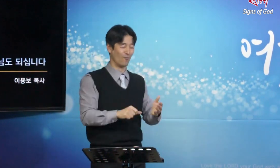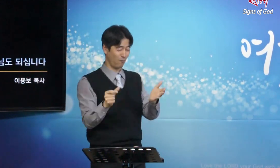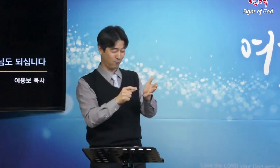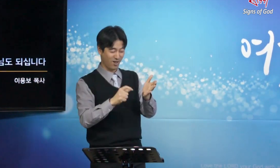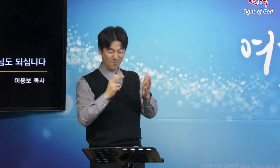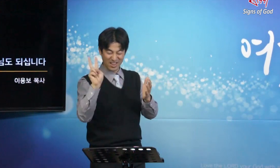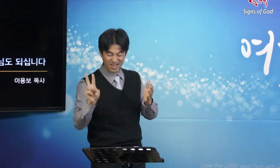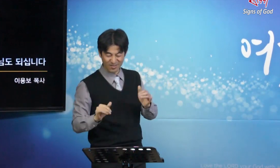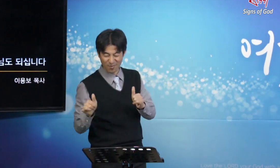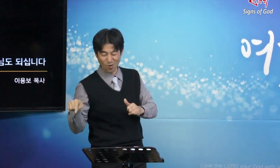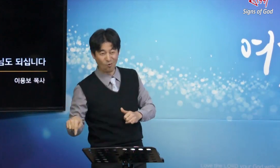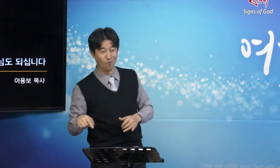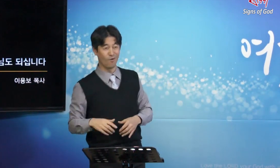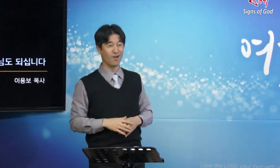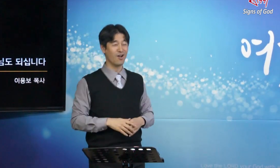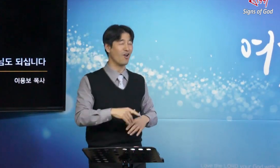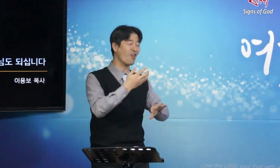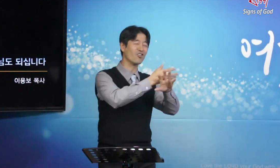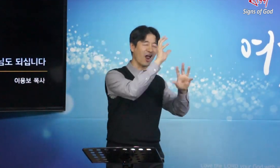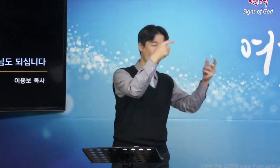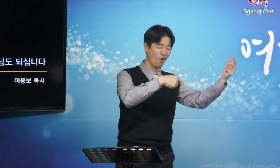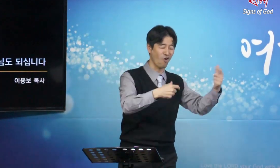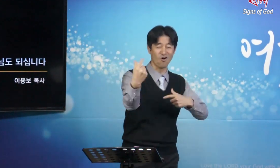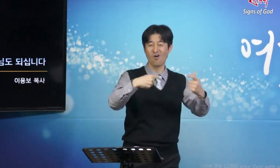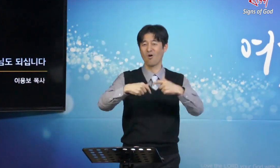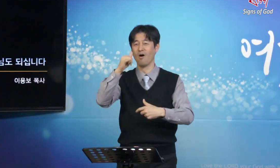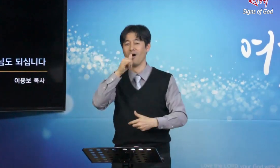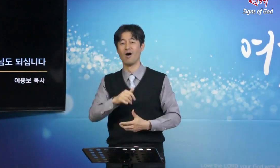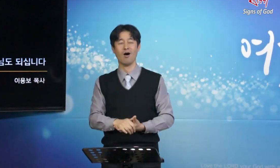보고 좋다라고 댓글을 올리시는 분도 있습니다.